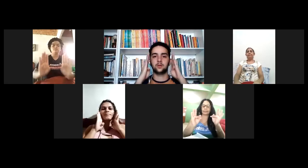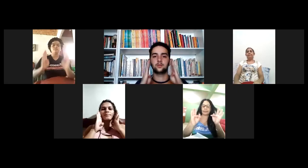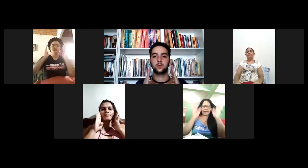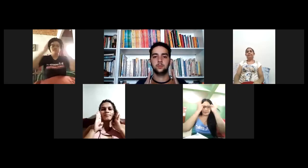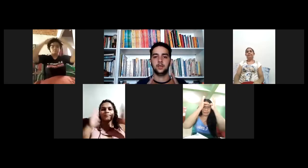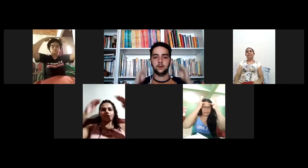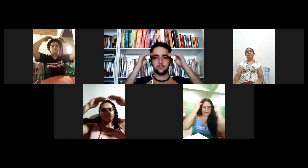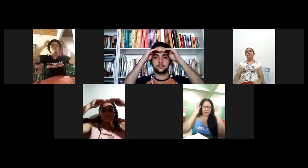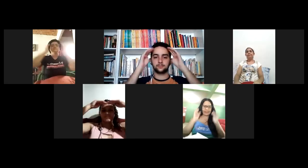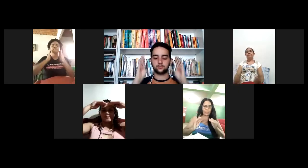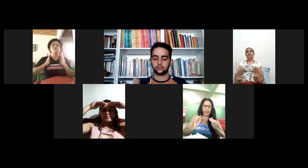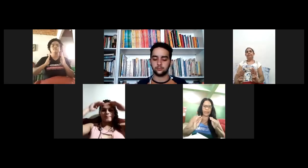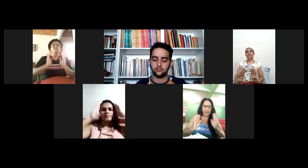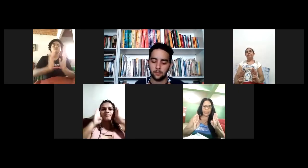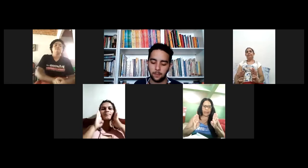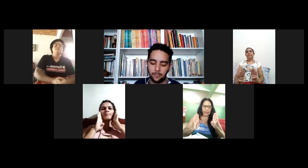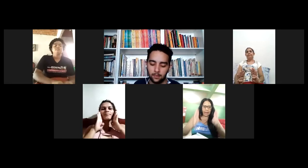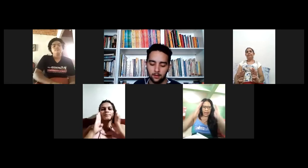freira, configuração de mão em B,